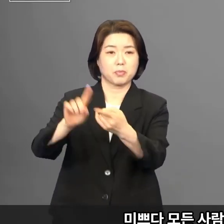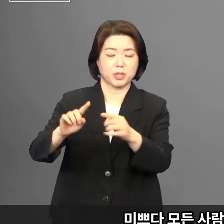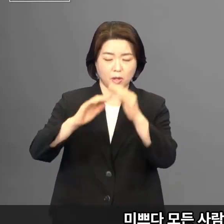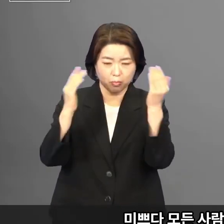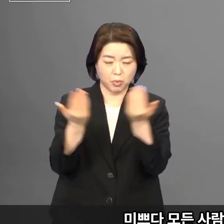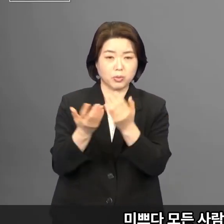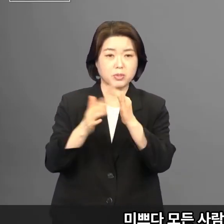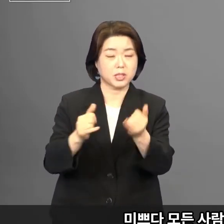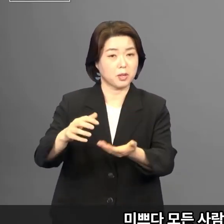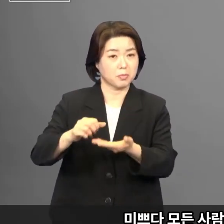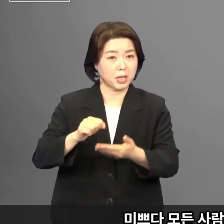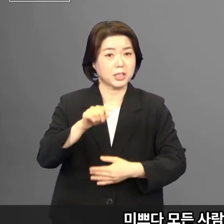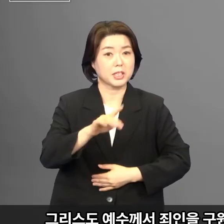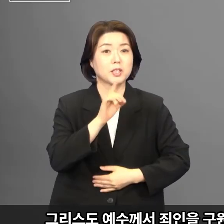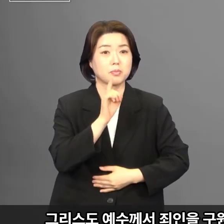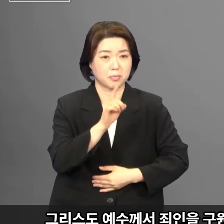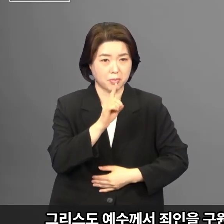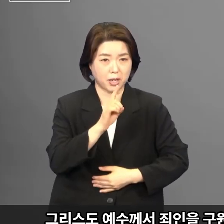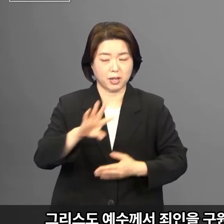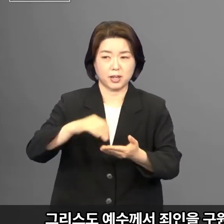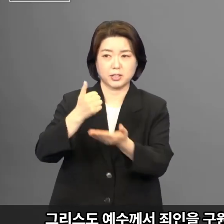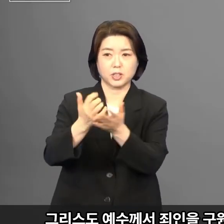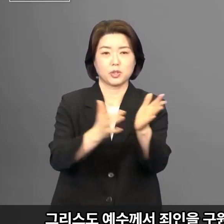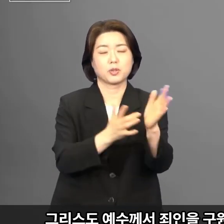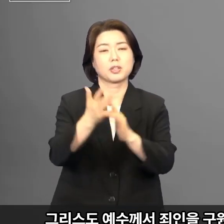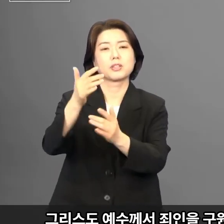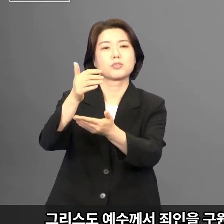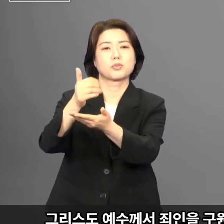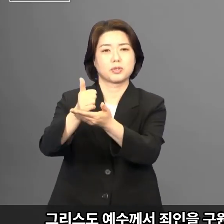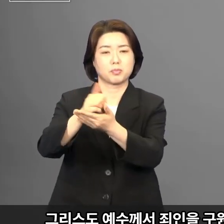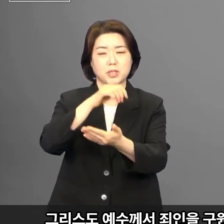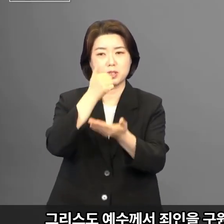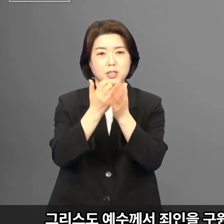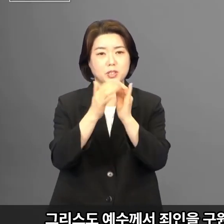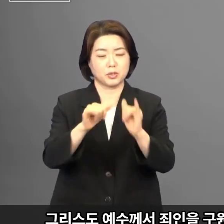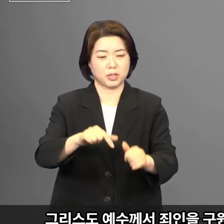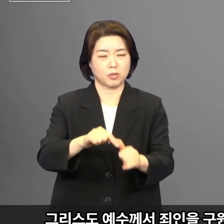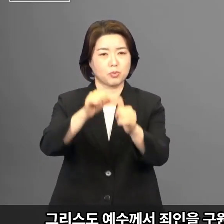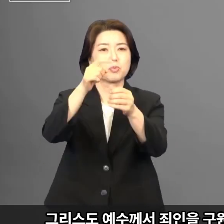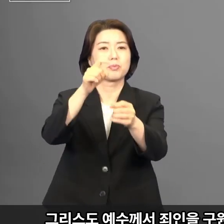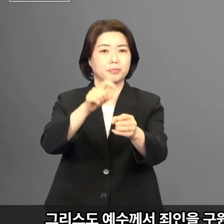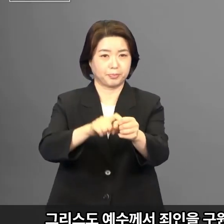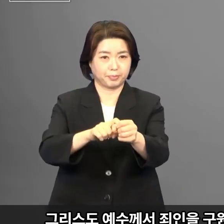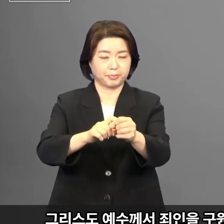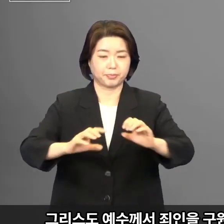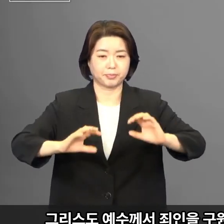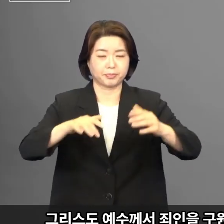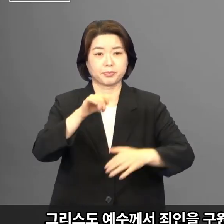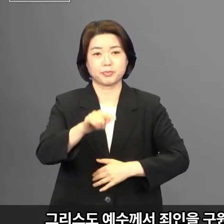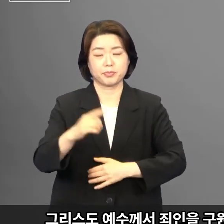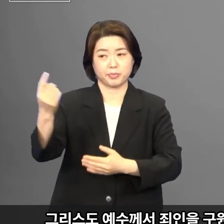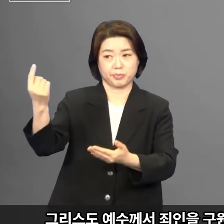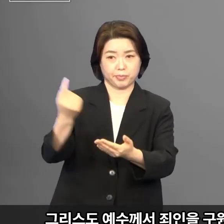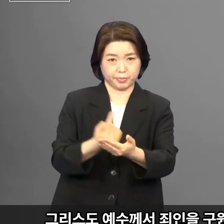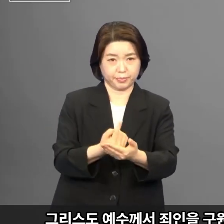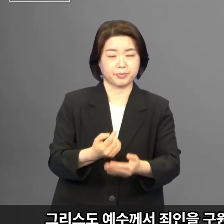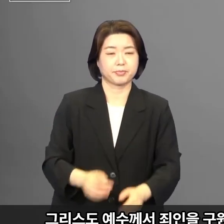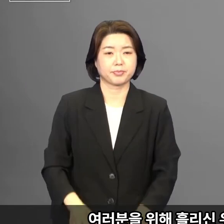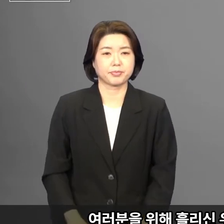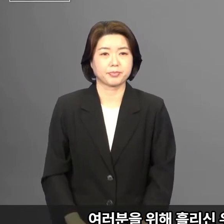사람이 받을 만한 이 말이여 그리스도 예수께서 죄인을 구원하시려고 세상에 임하셨다